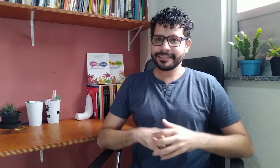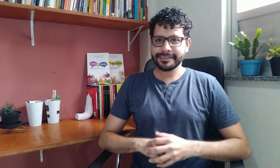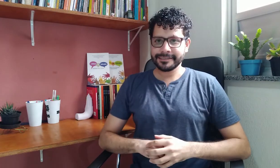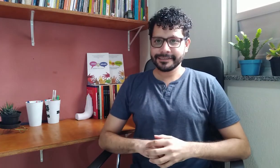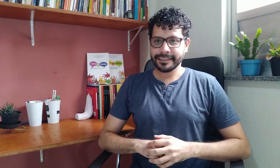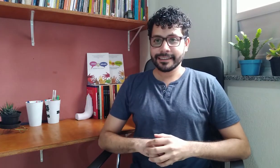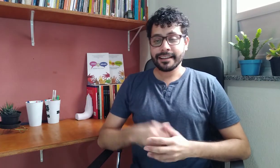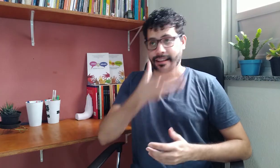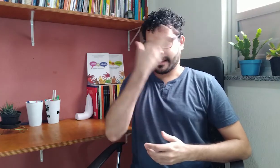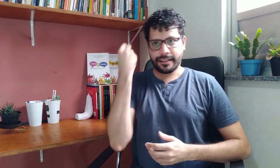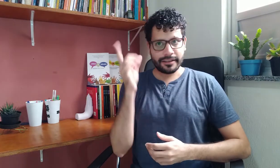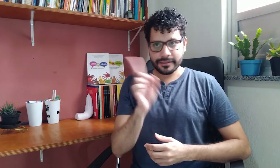no assunto.